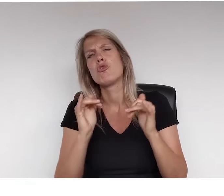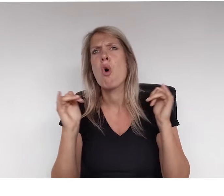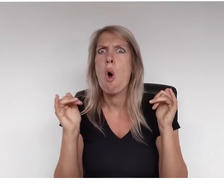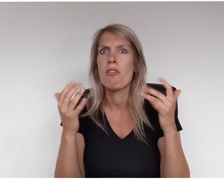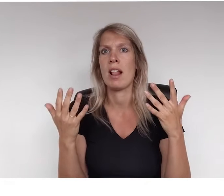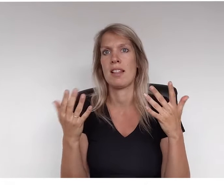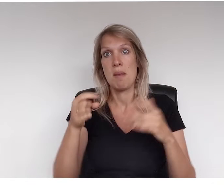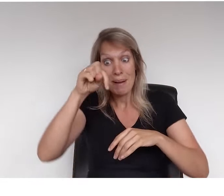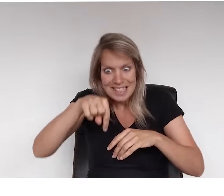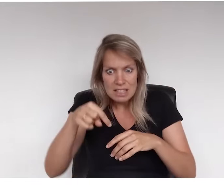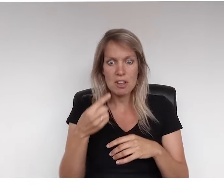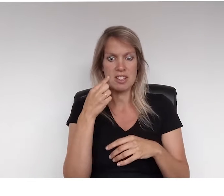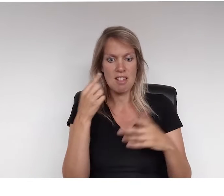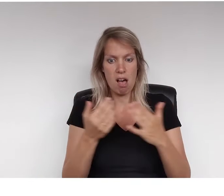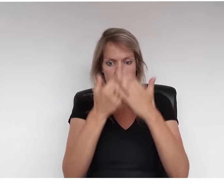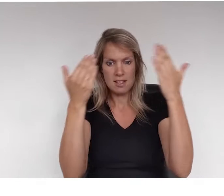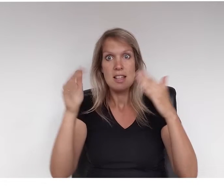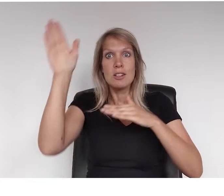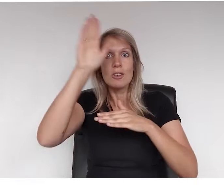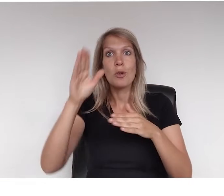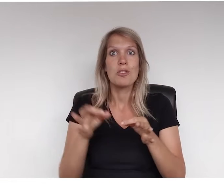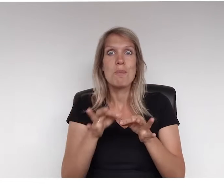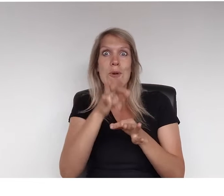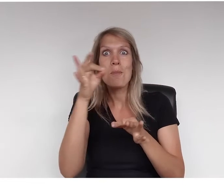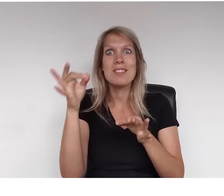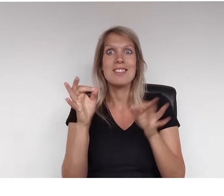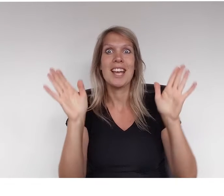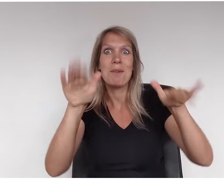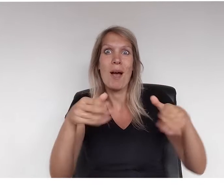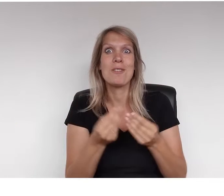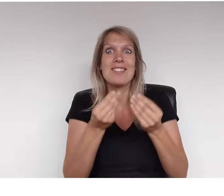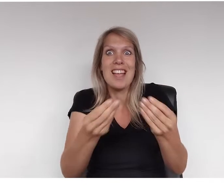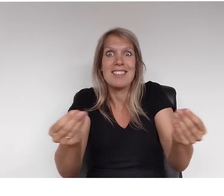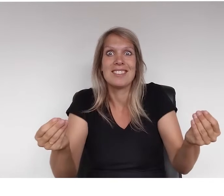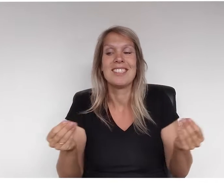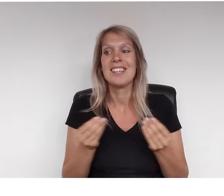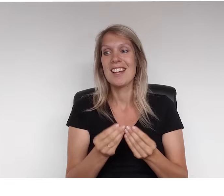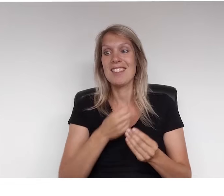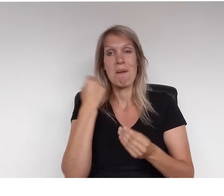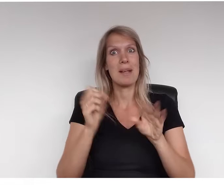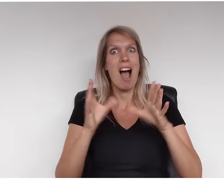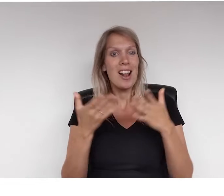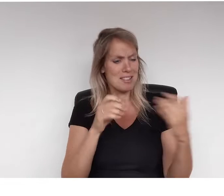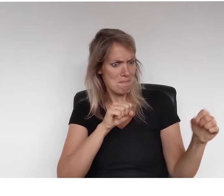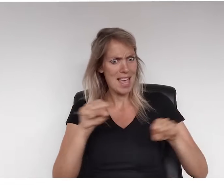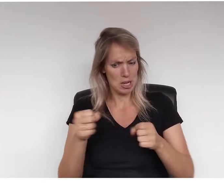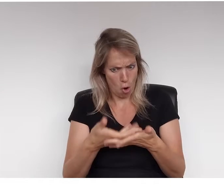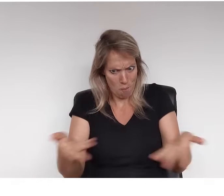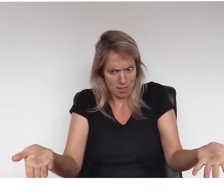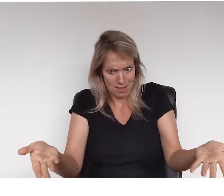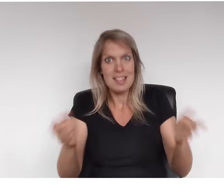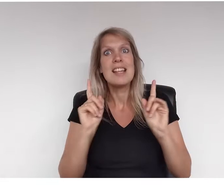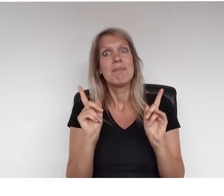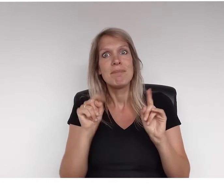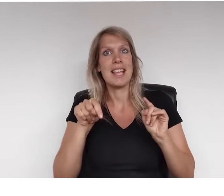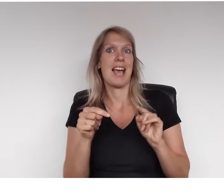dag dat God de bloemetjes ging buiten zetten. En daarom heb ik alles meegenomen. En ik ga jullie een paar laten